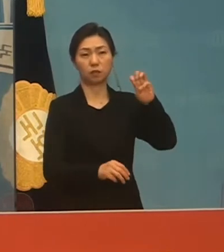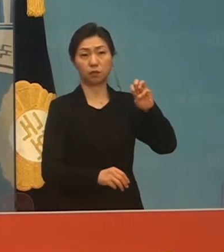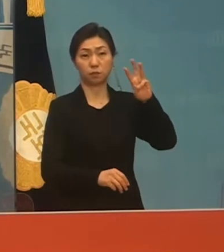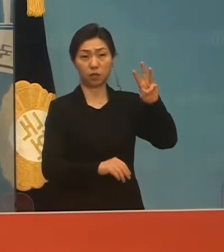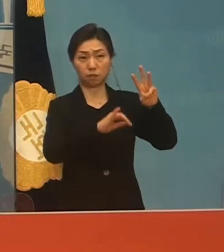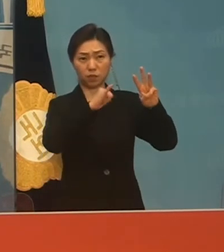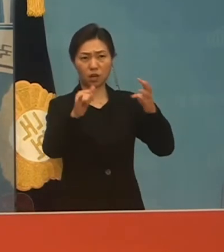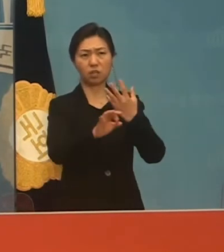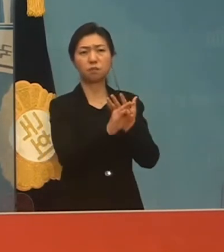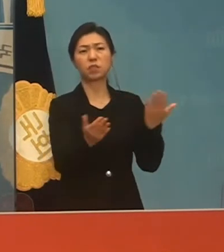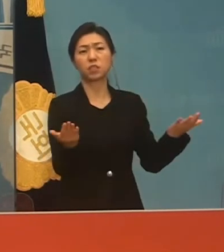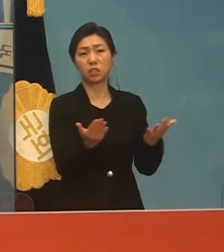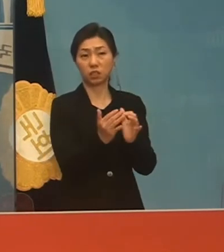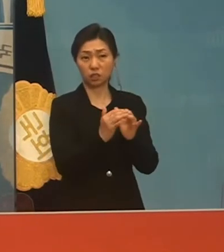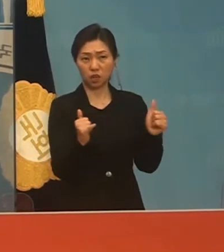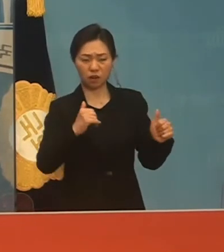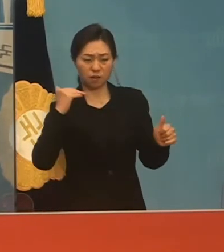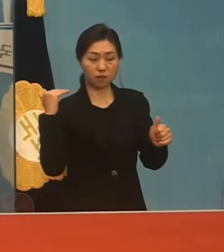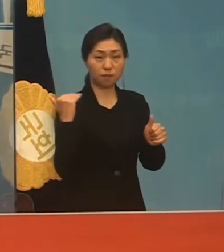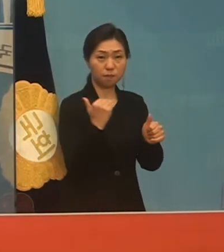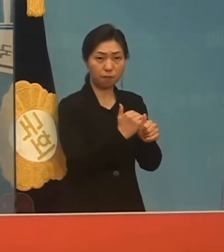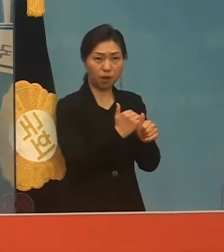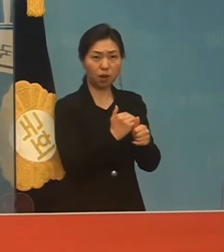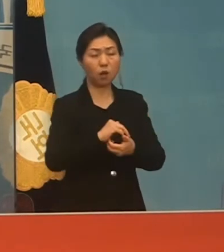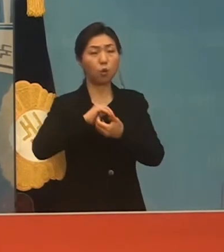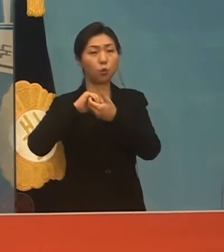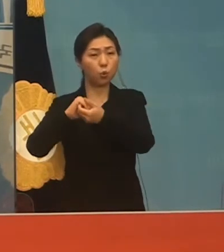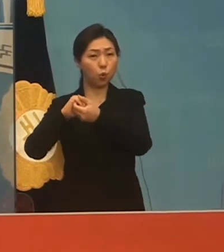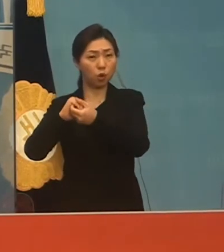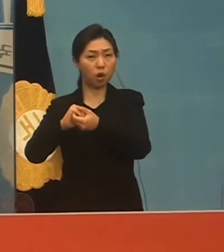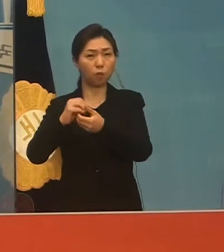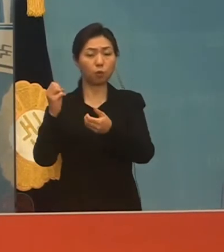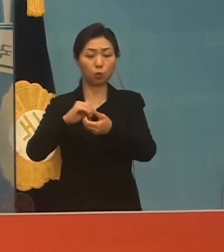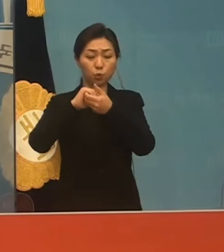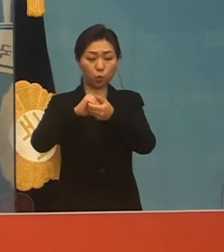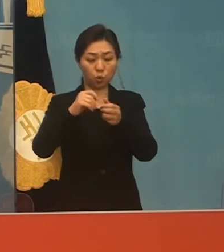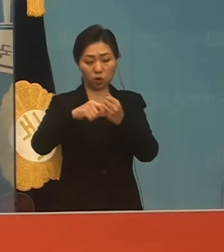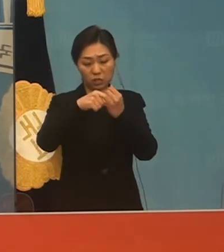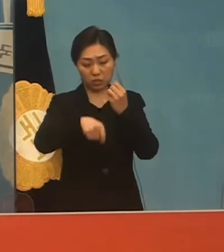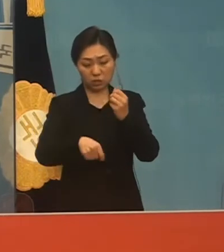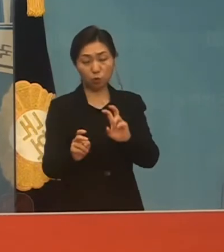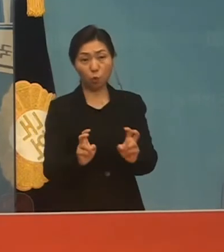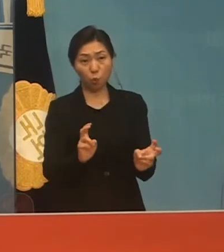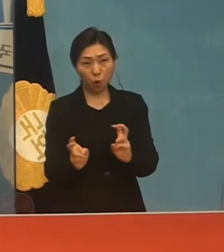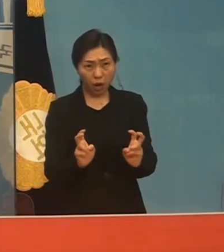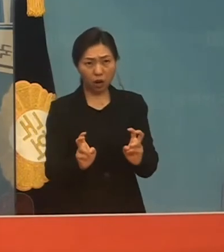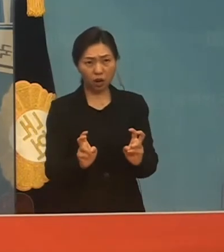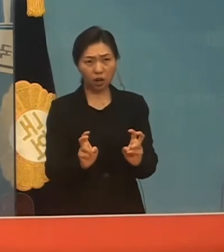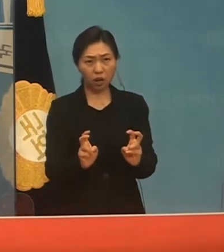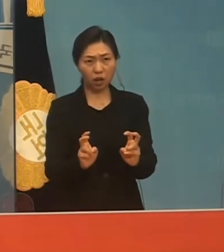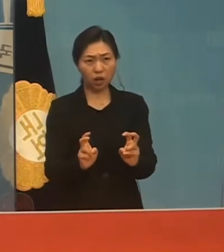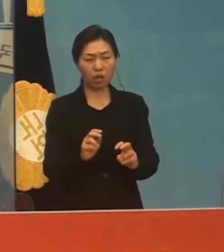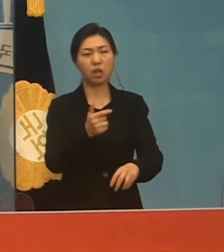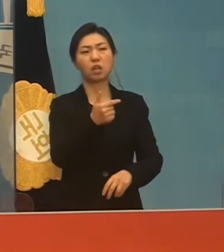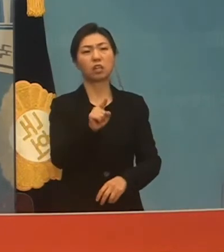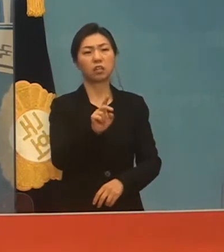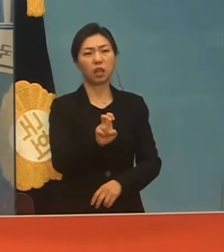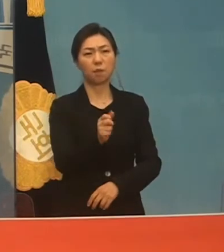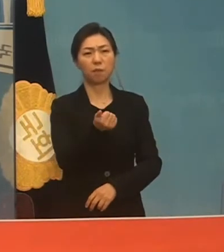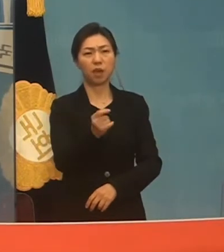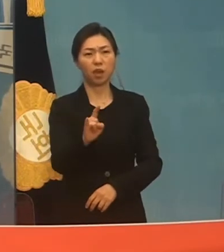33명의 비정규직 노동자를 집단해고한 농협과 농협의 자회사 남해화학을 부탁합니다.